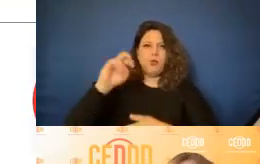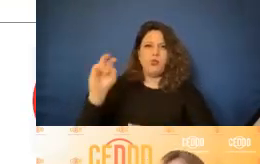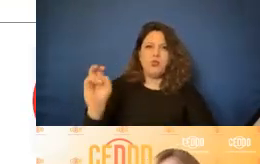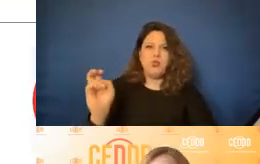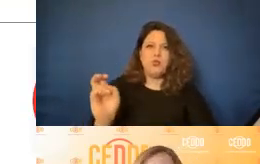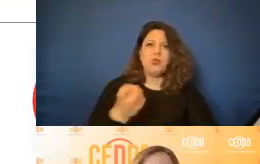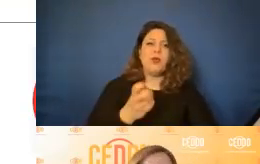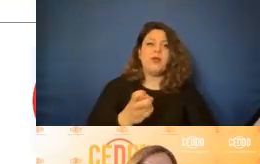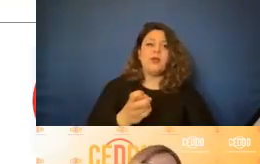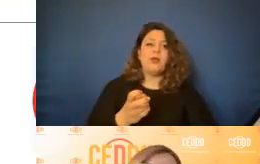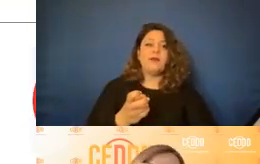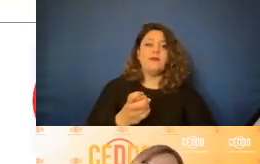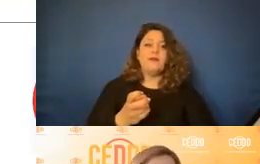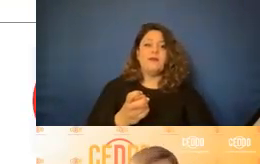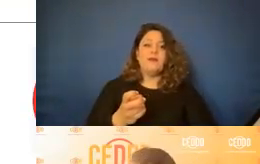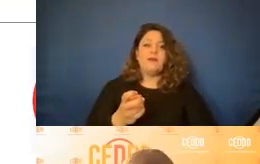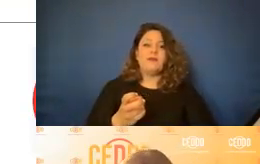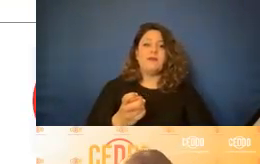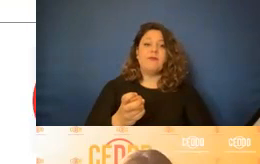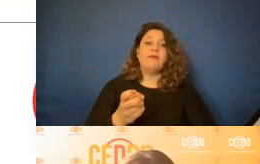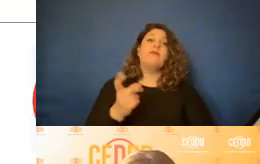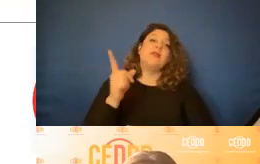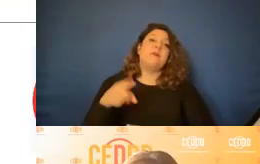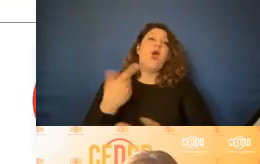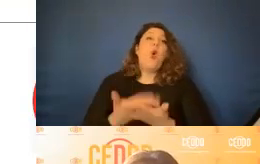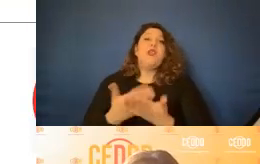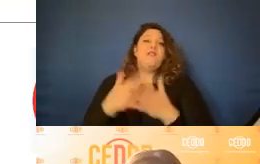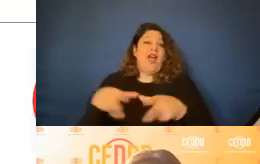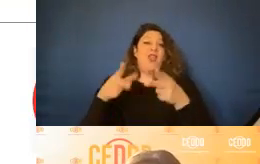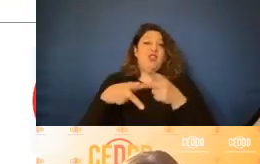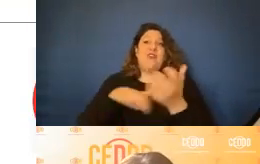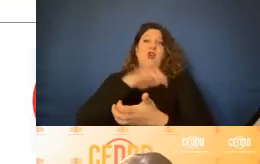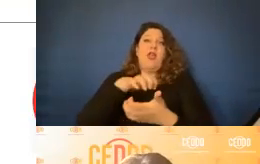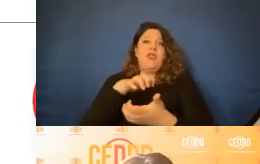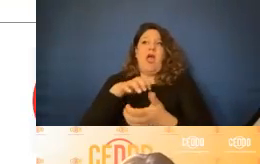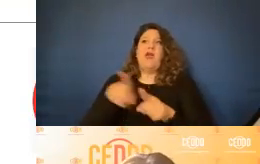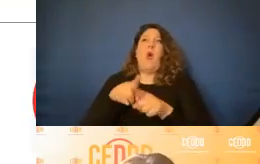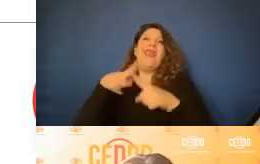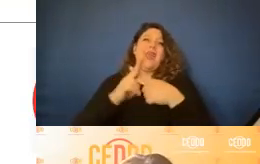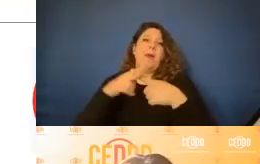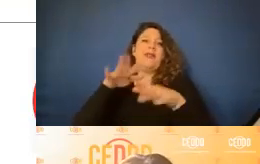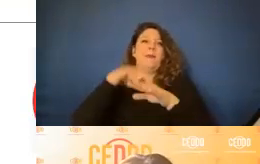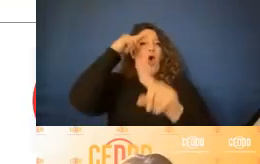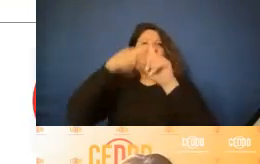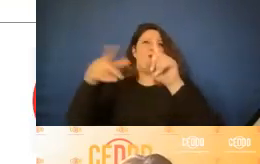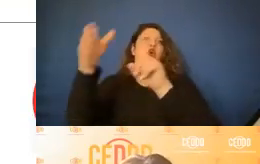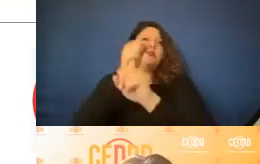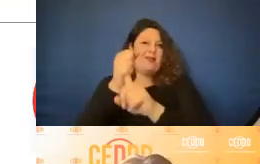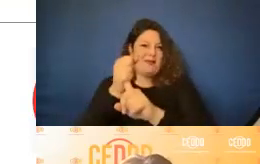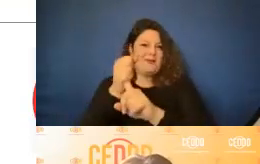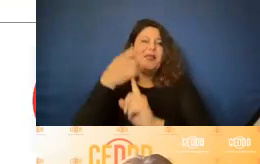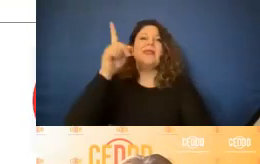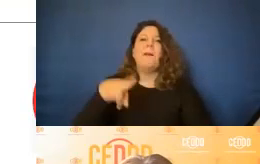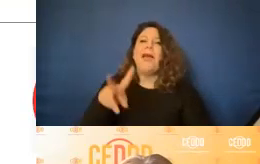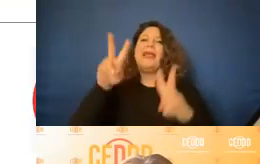justificación social de la violencia como un medio para conseguir ciertos objetivos. También existen los factores personales,